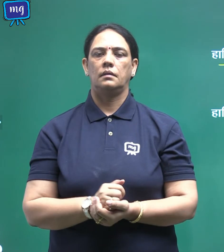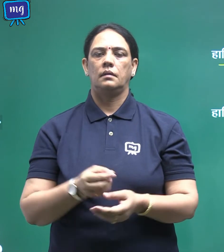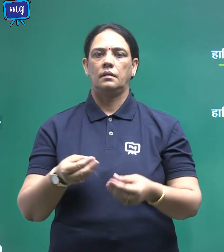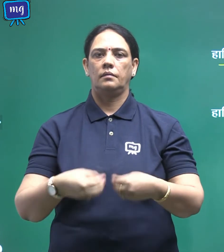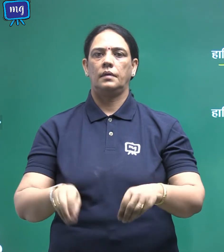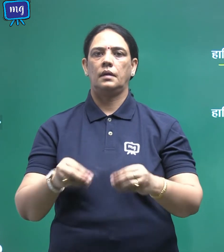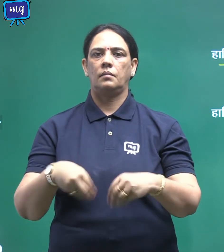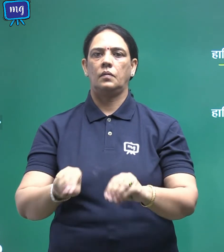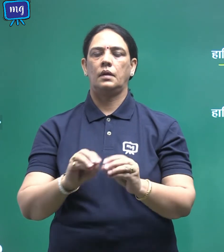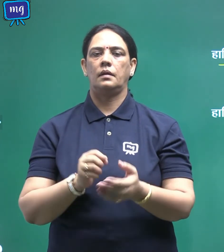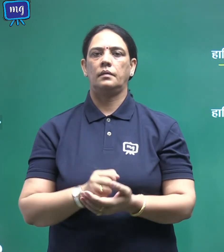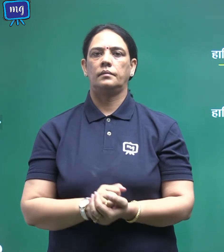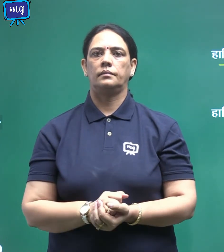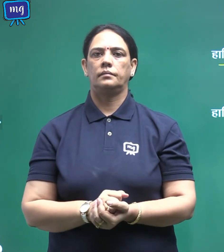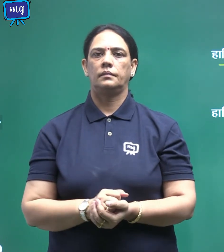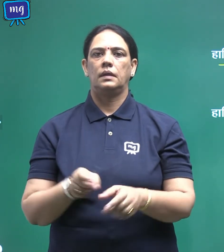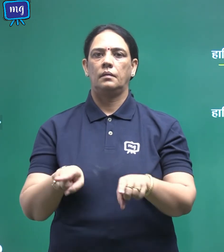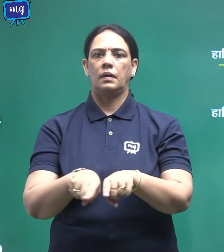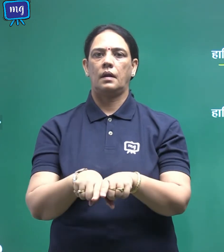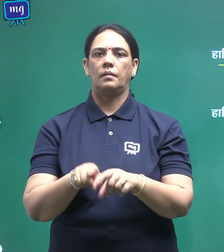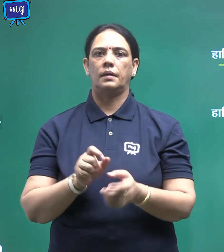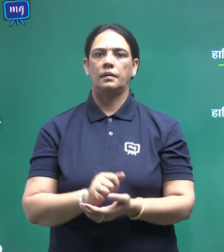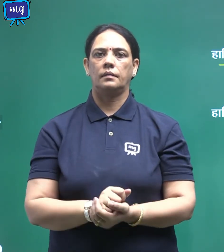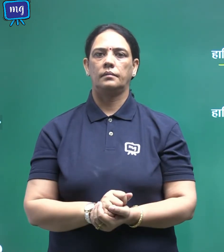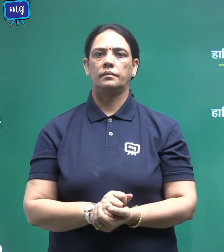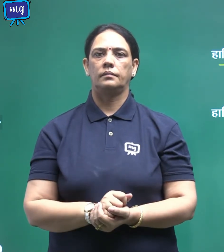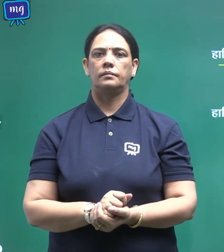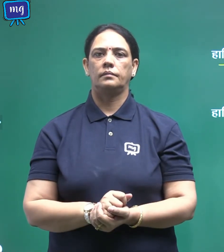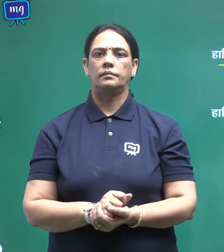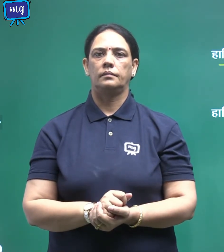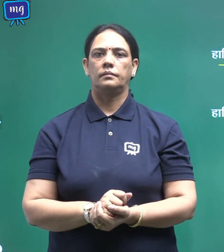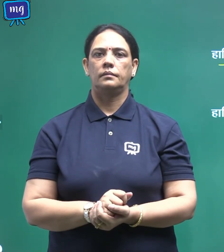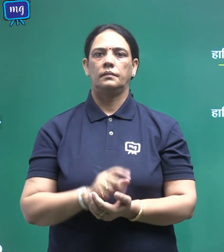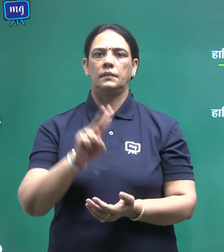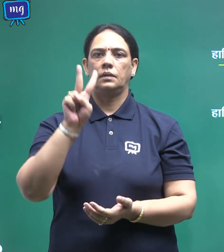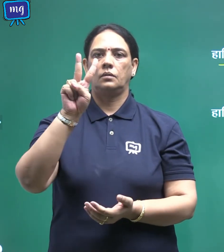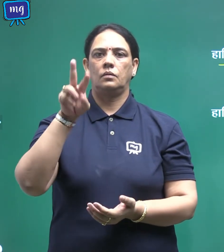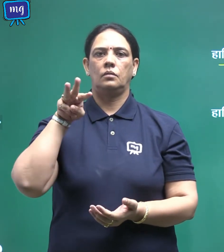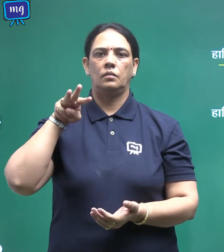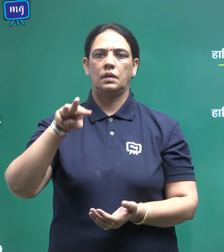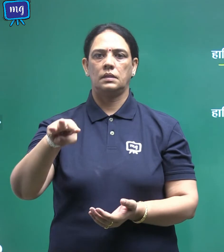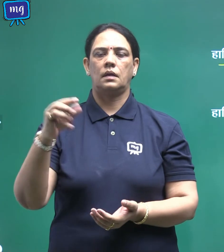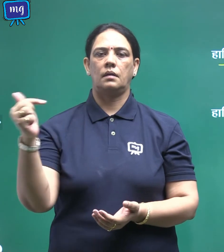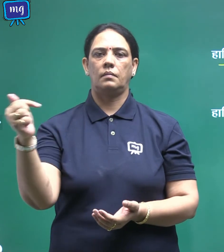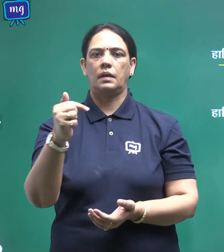विक्रय मूल्य बराबर 2000 माइनस